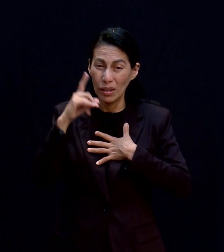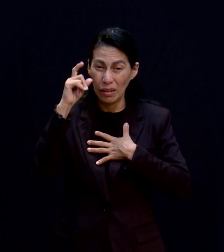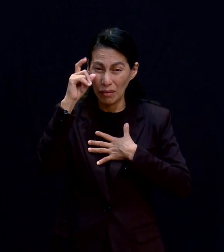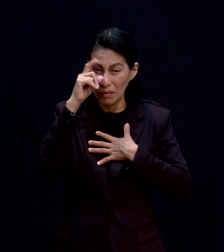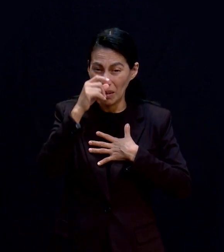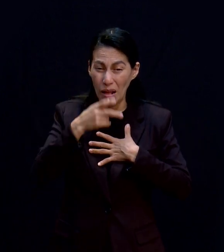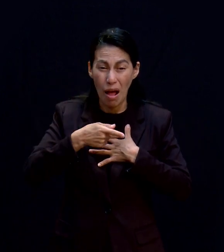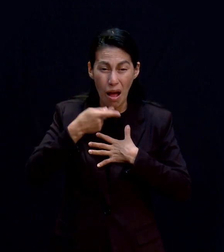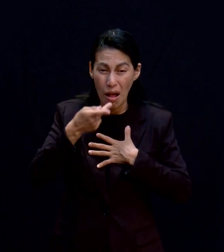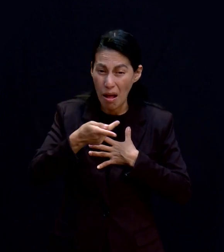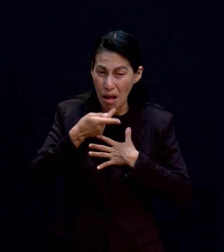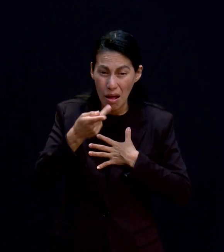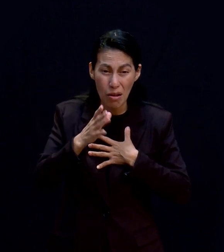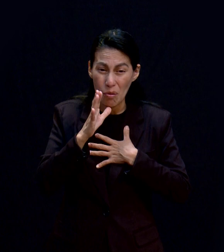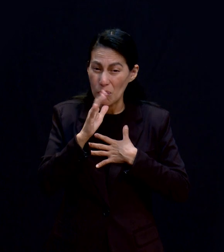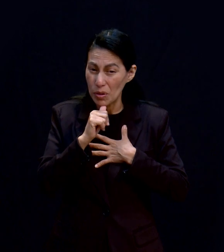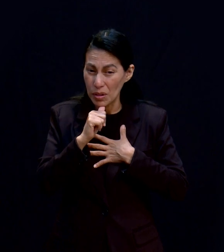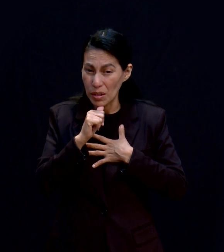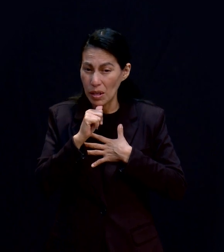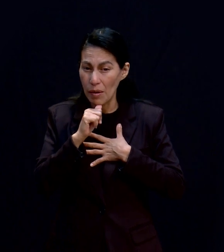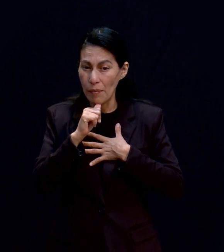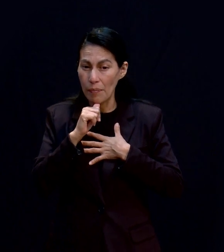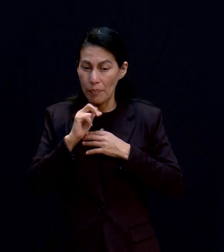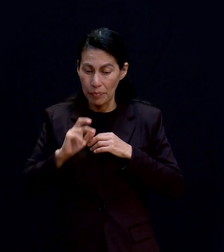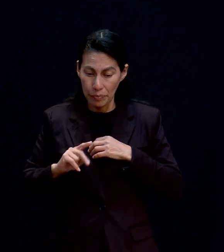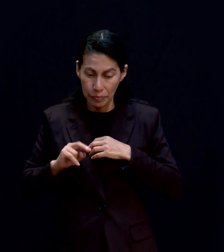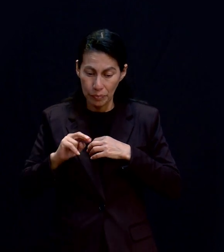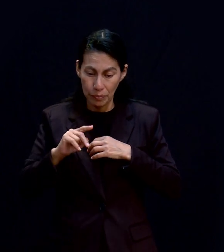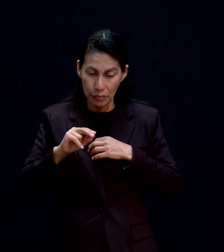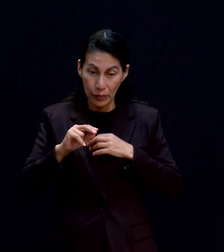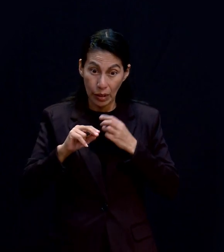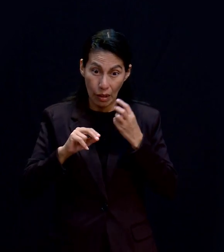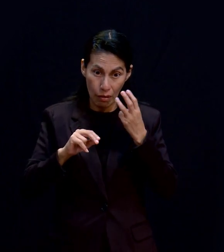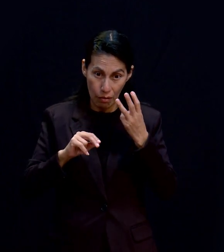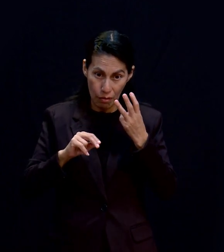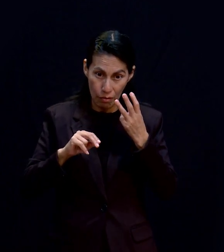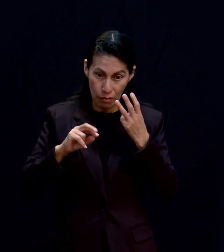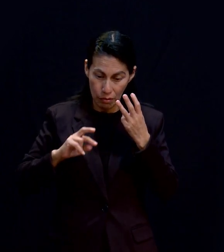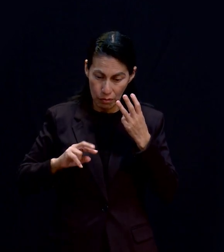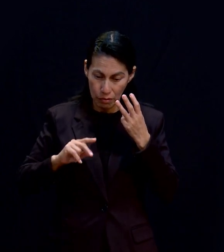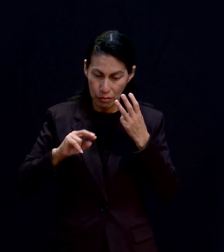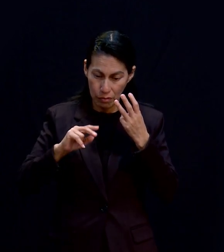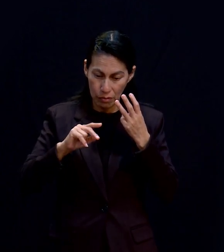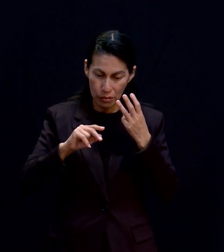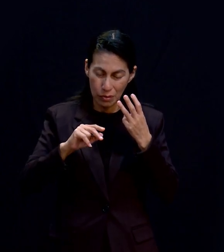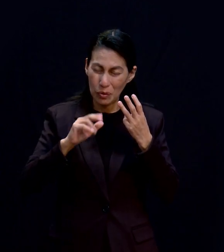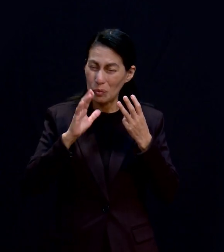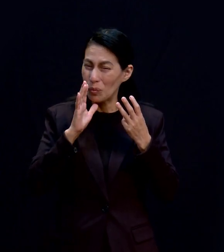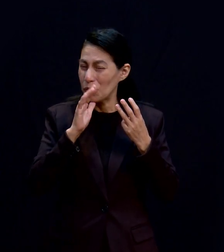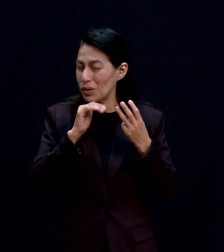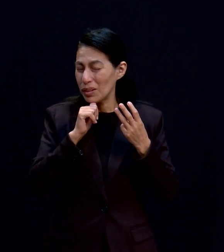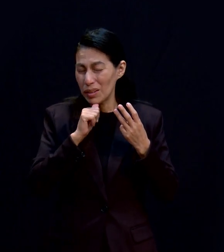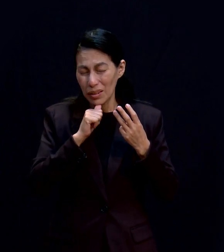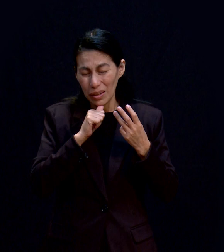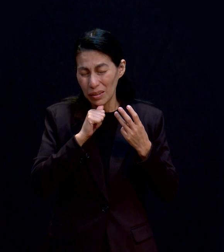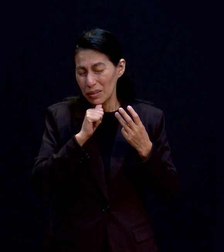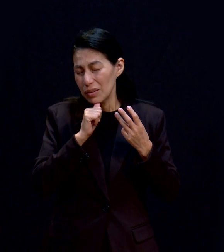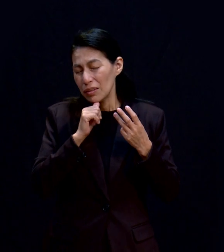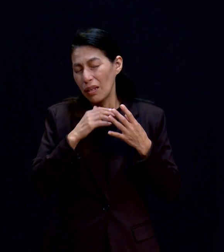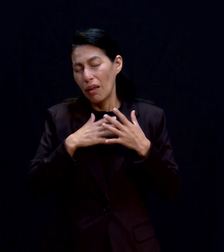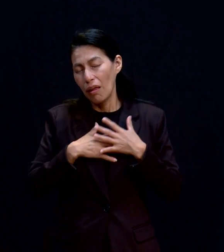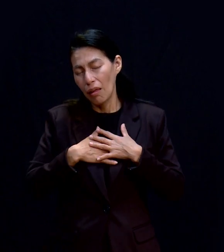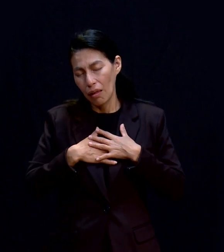porque no podía ni hablar trataba de subir tres escalones simple y sencillamente